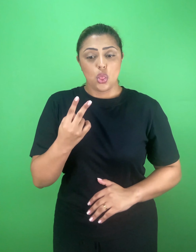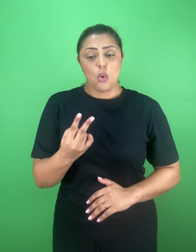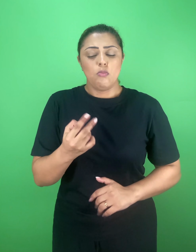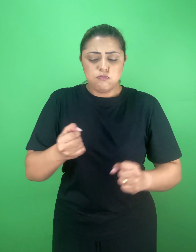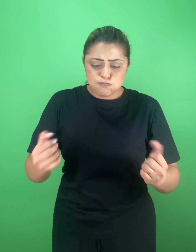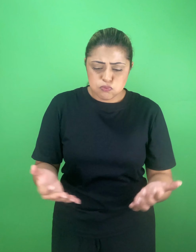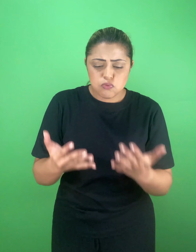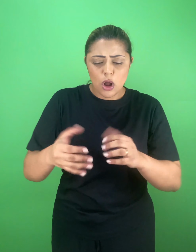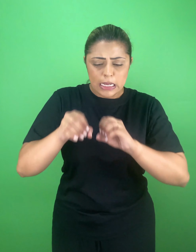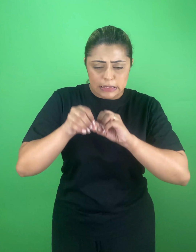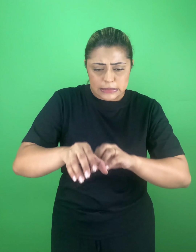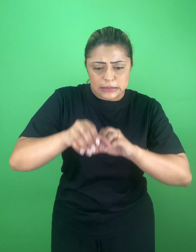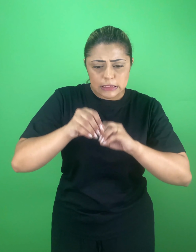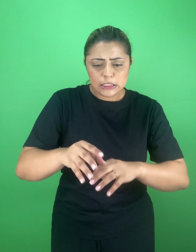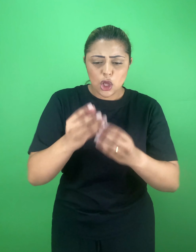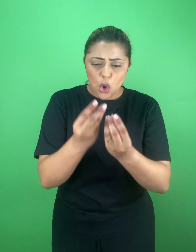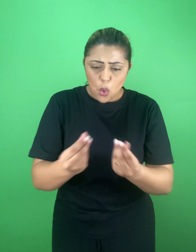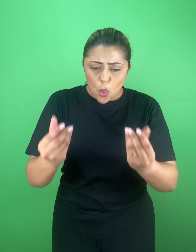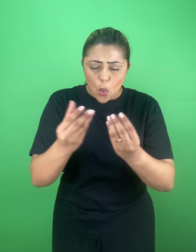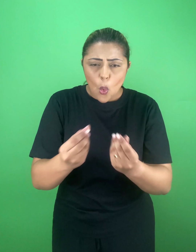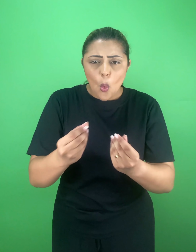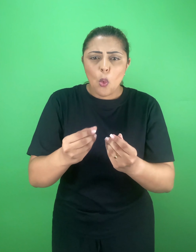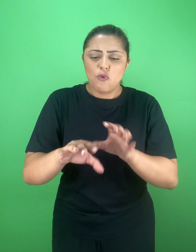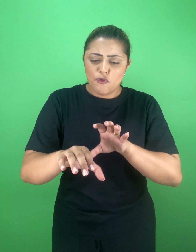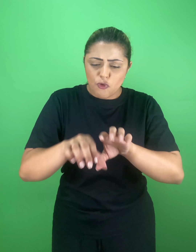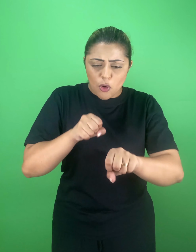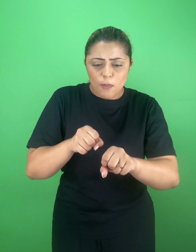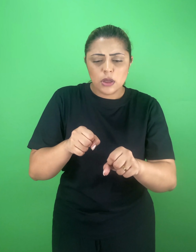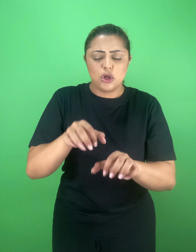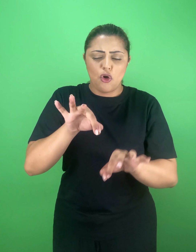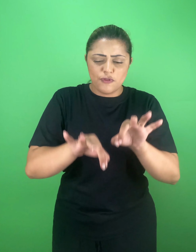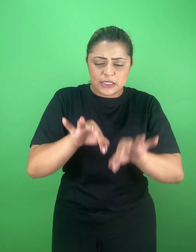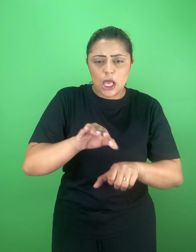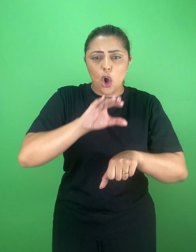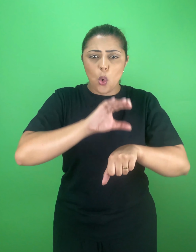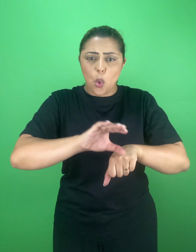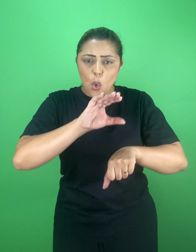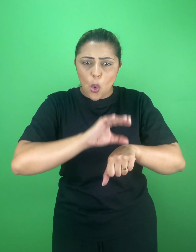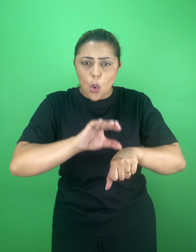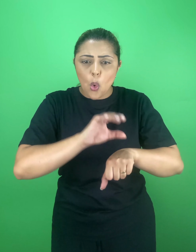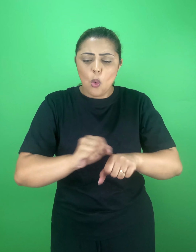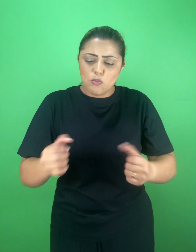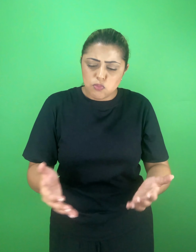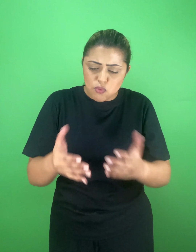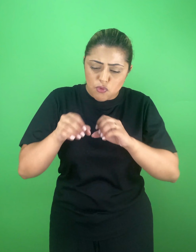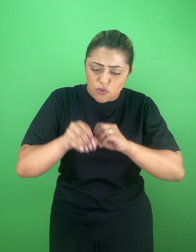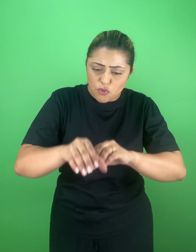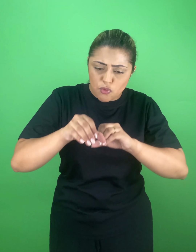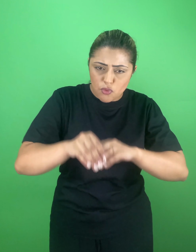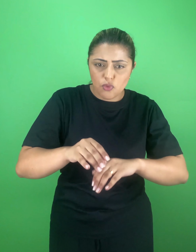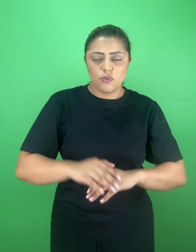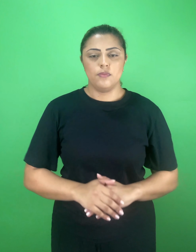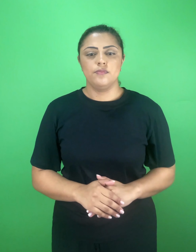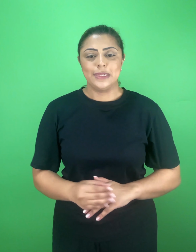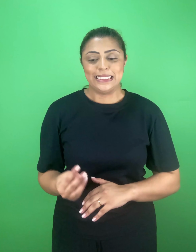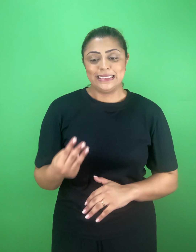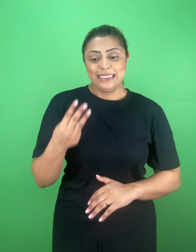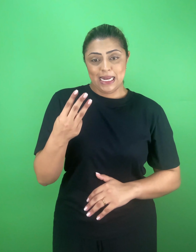formação e qualificação, tais como as oficinas, cursos, ações educativas 3. Produção de